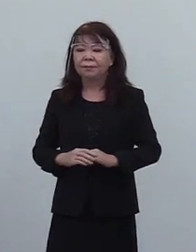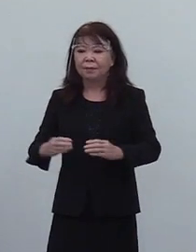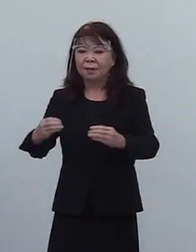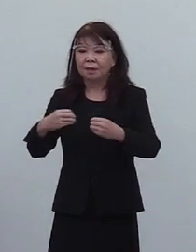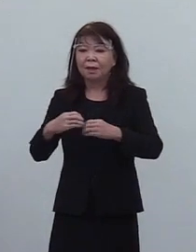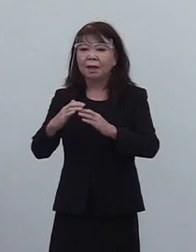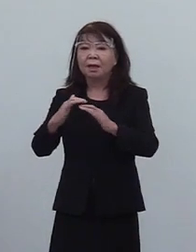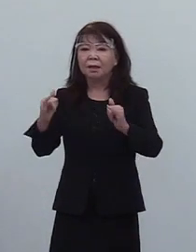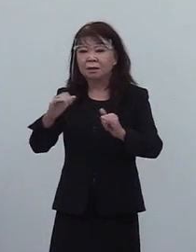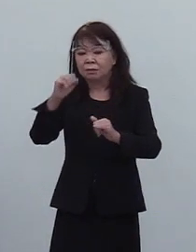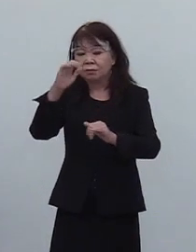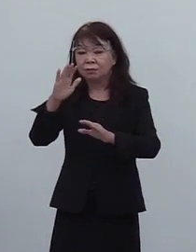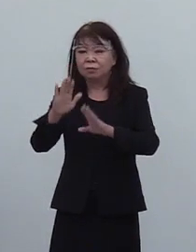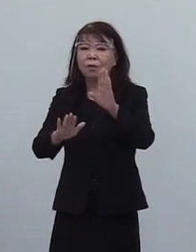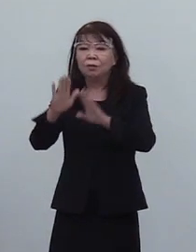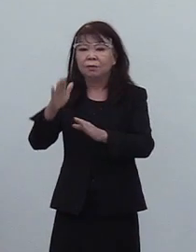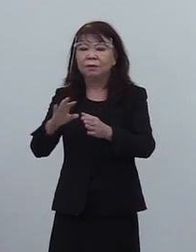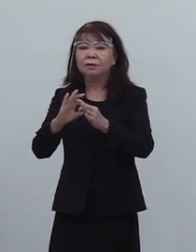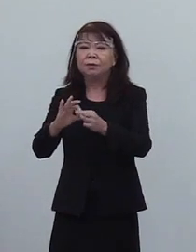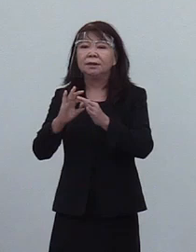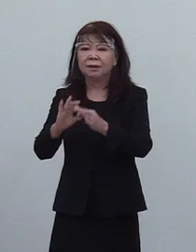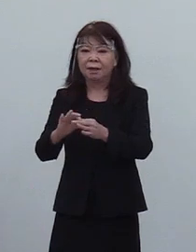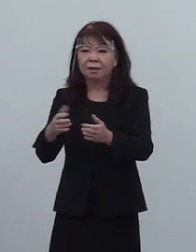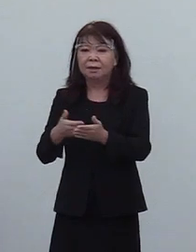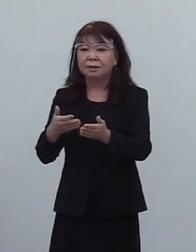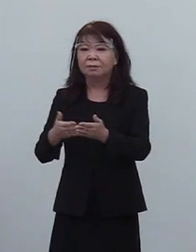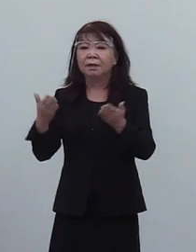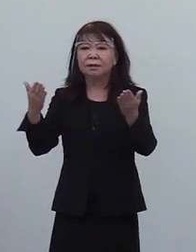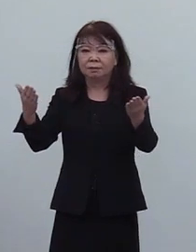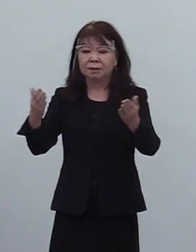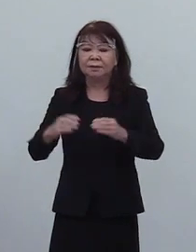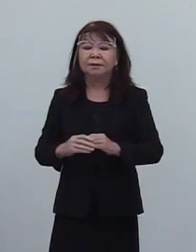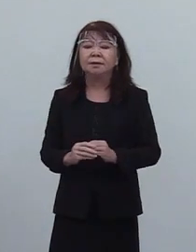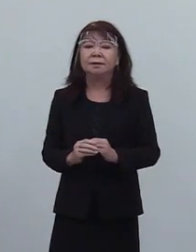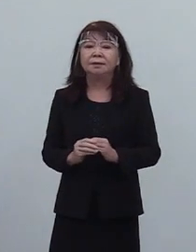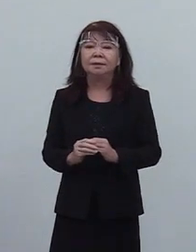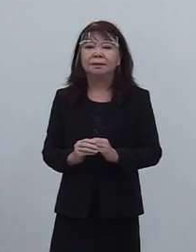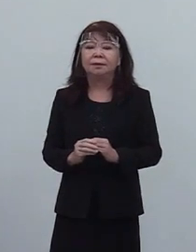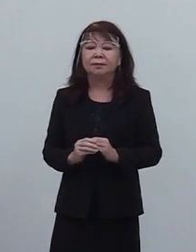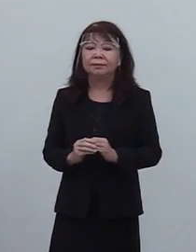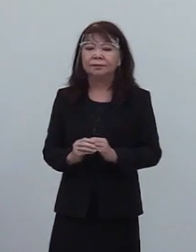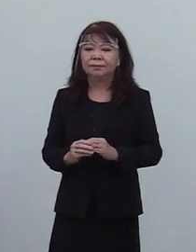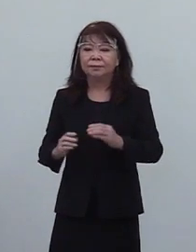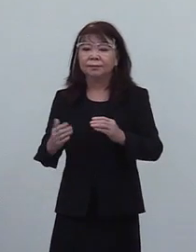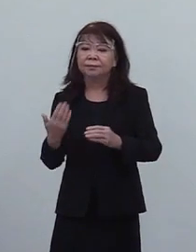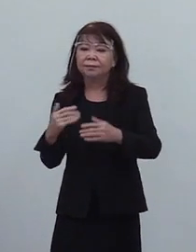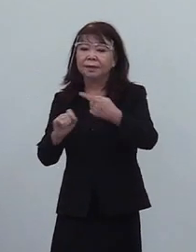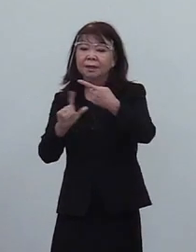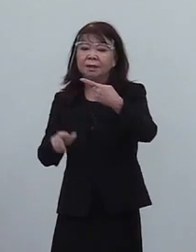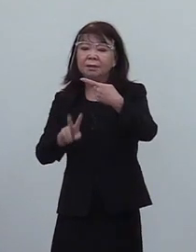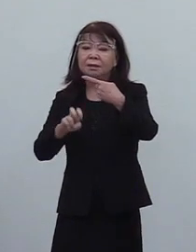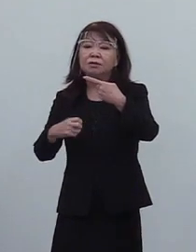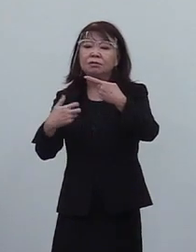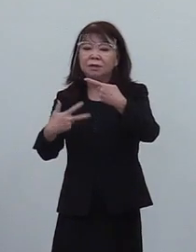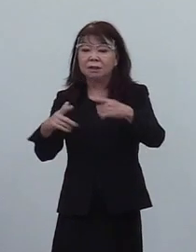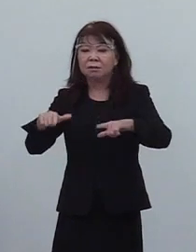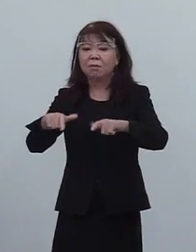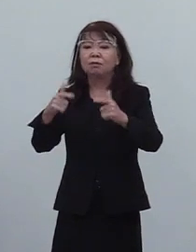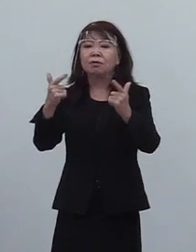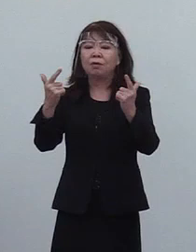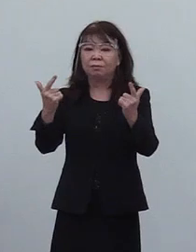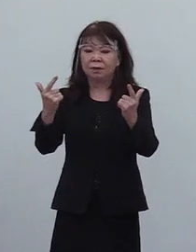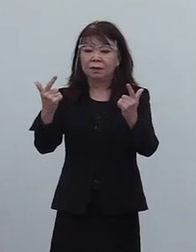感染者の状況についてご説明をいたします。まず1月27日木曜日